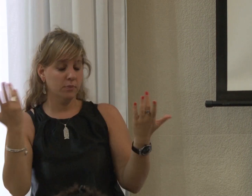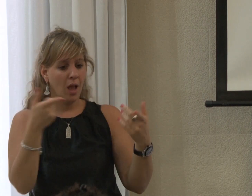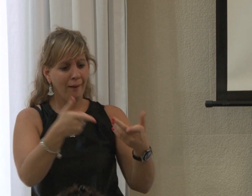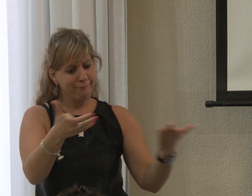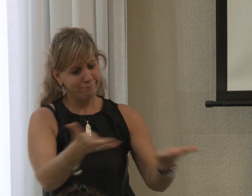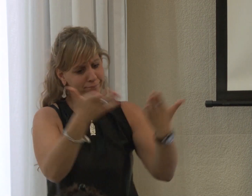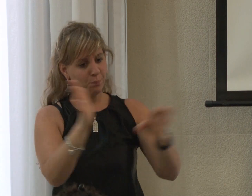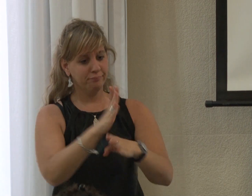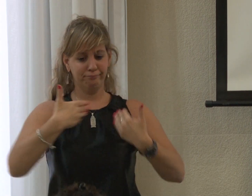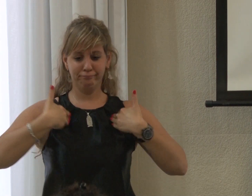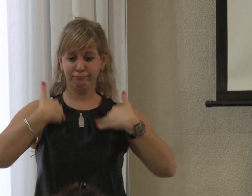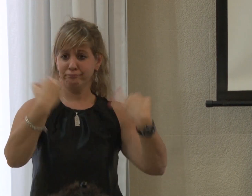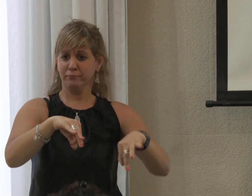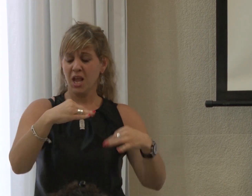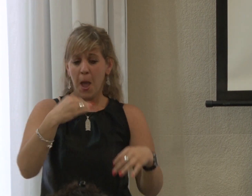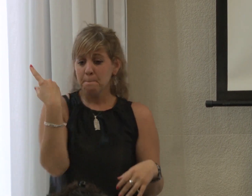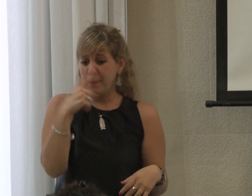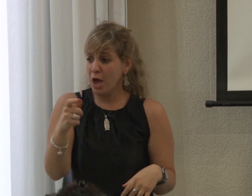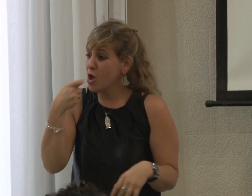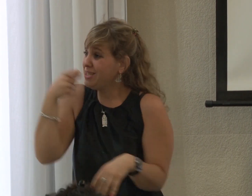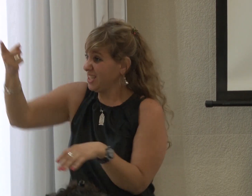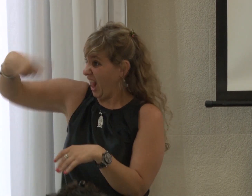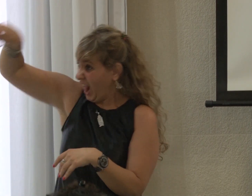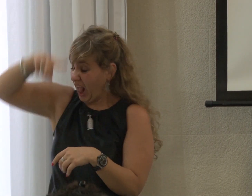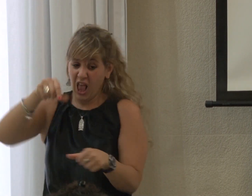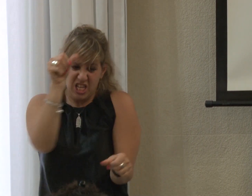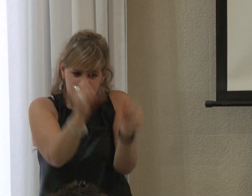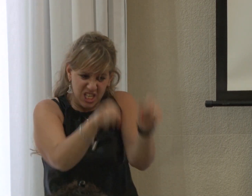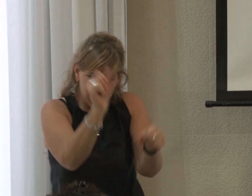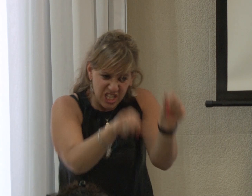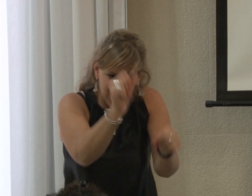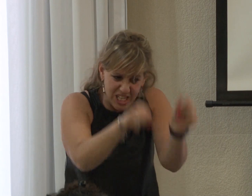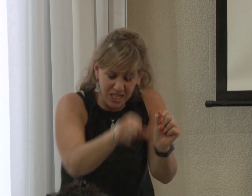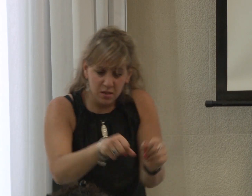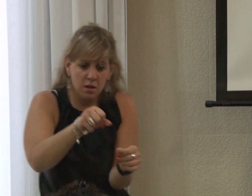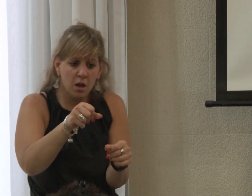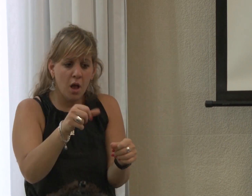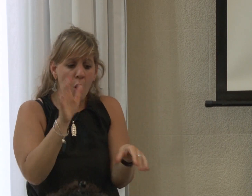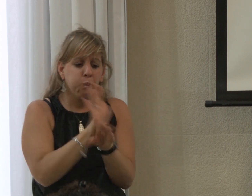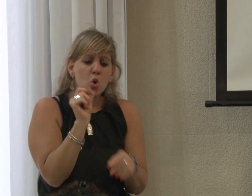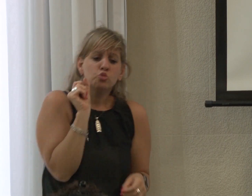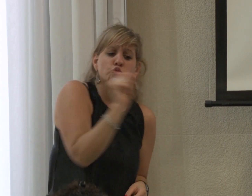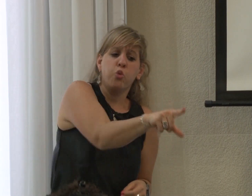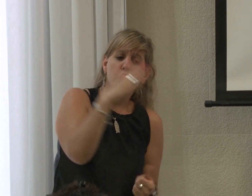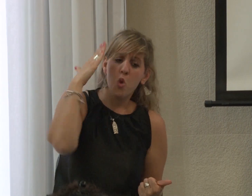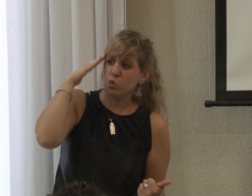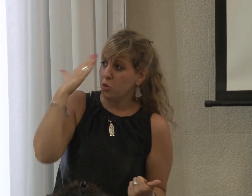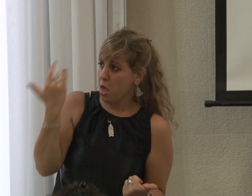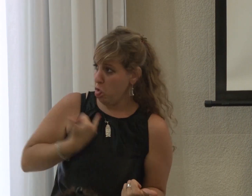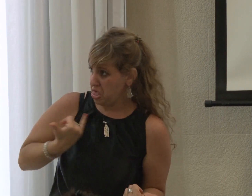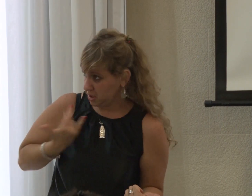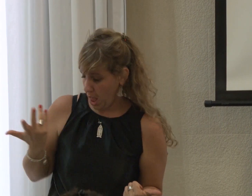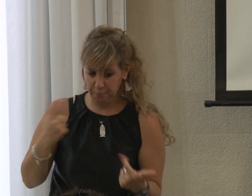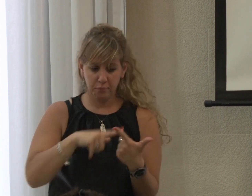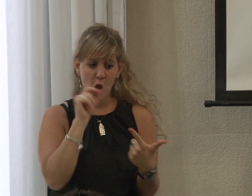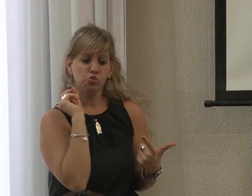Nos sacaban el derecho de poder hablar la lengua y nosotros sufríamos mucho con esta prohibición. En el mundo de la educación,